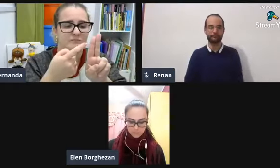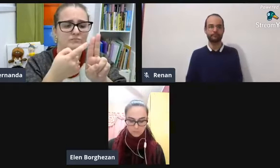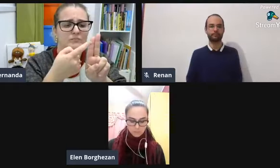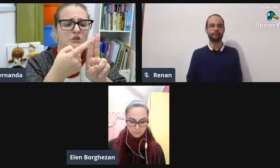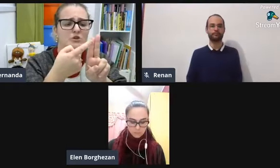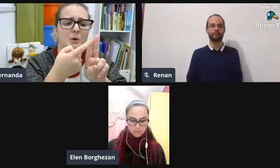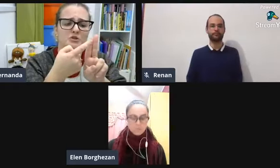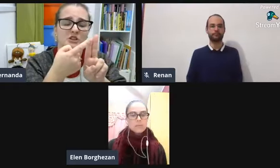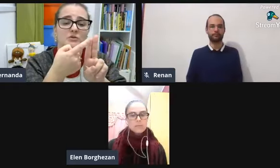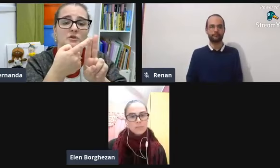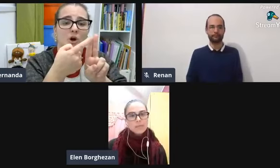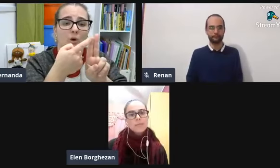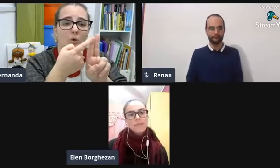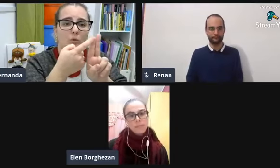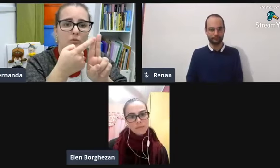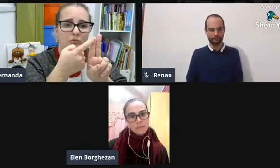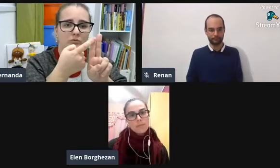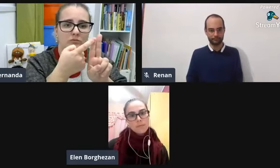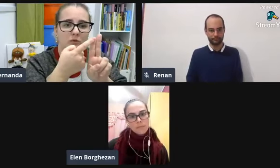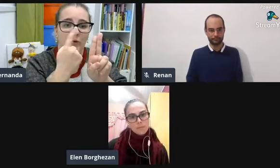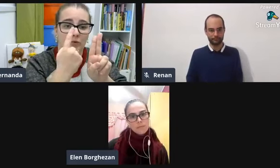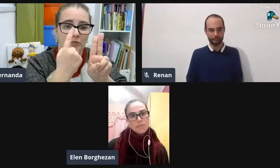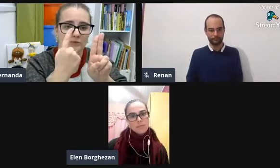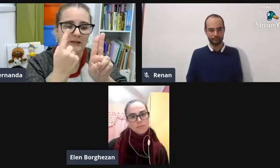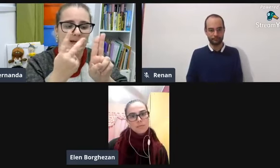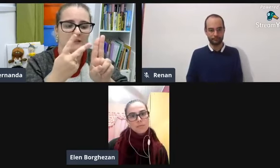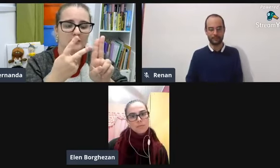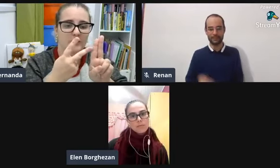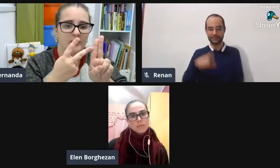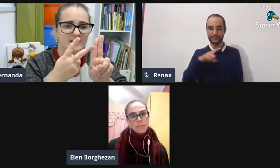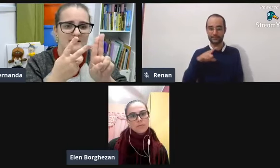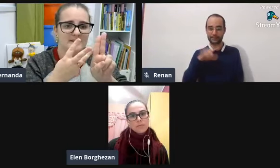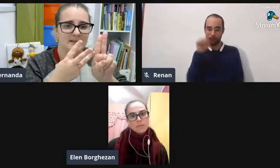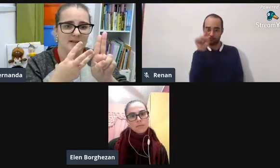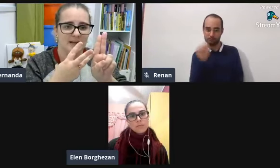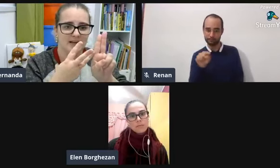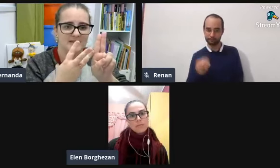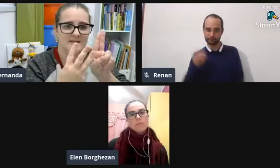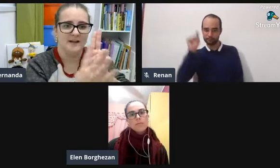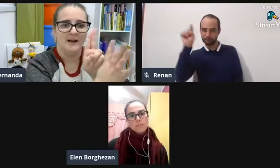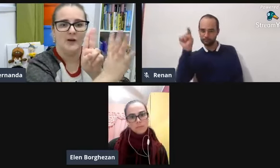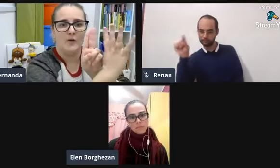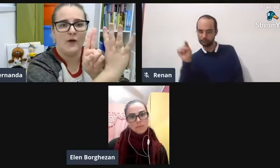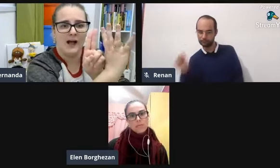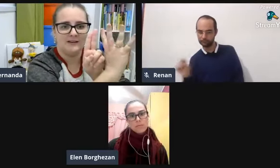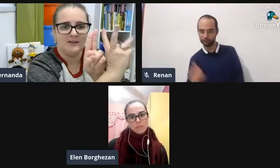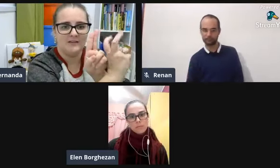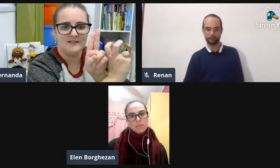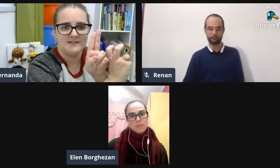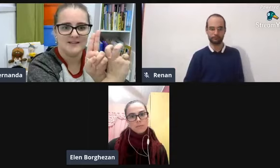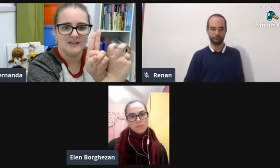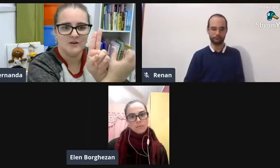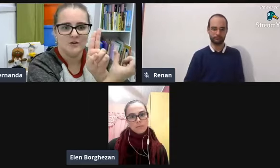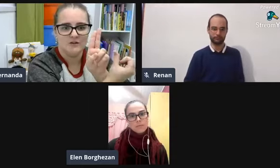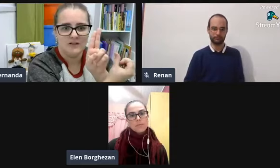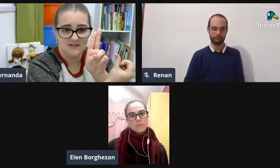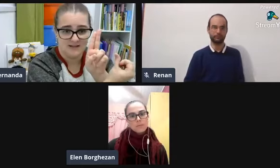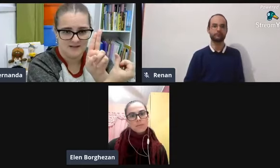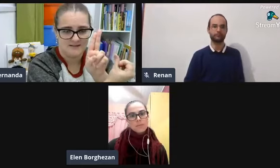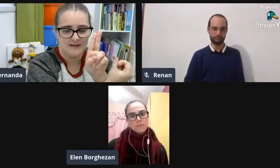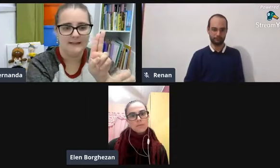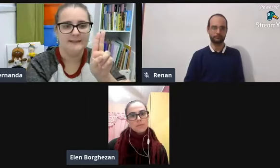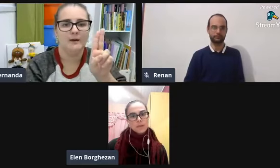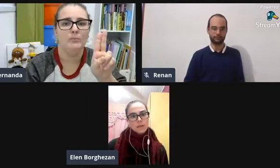né? Os pontinhos. 1, 2, 3, 4, 5